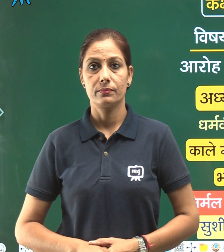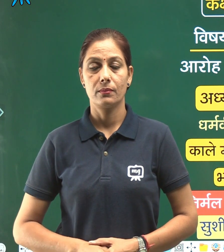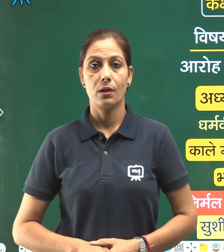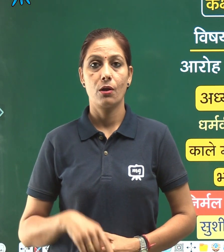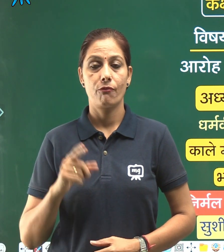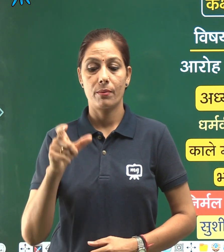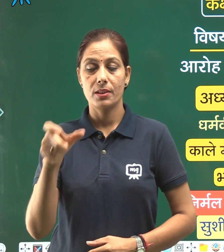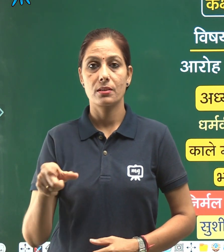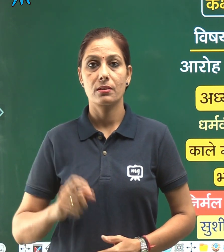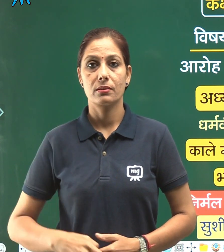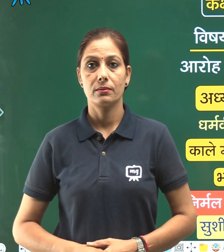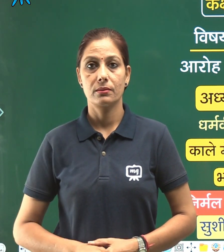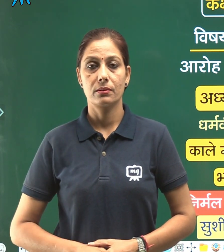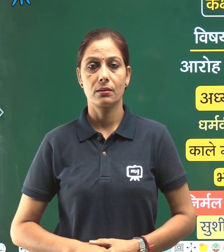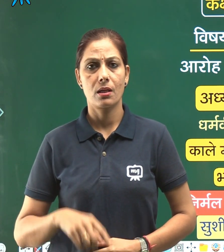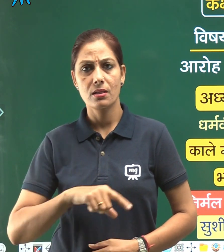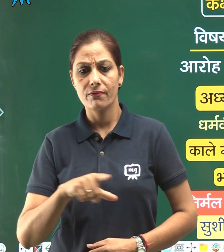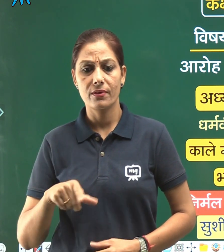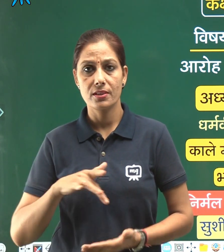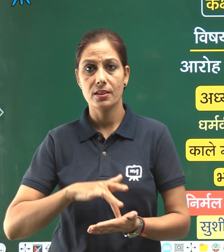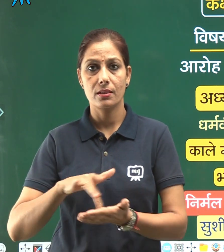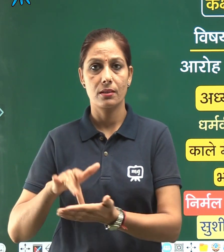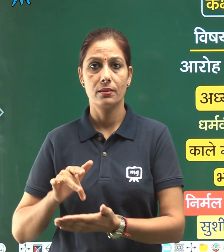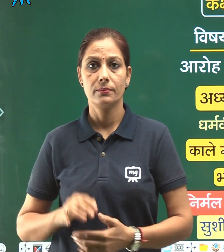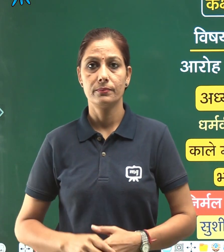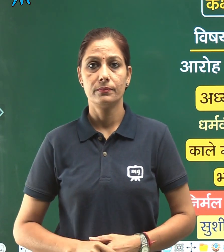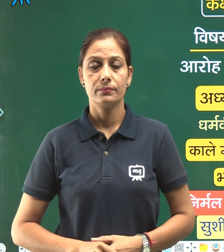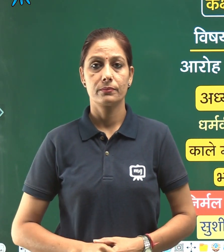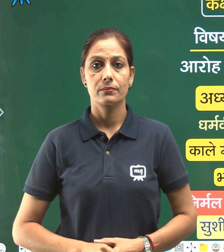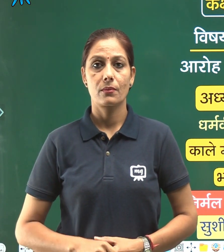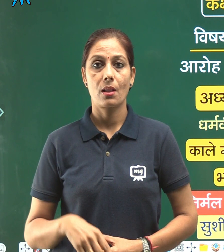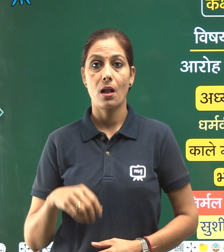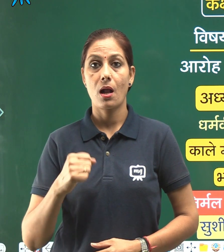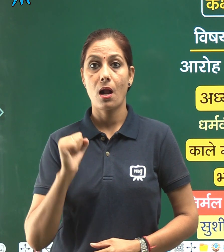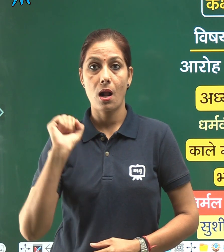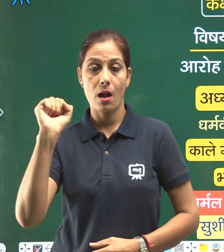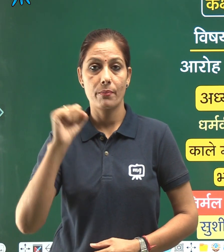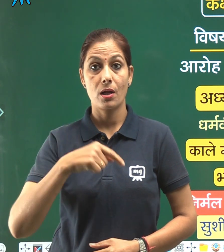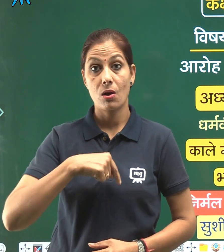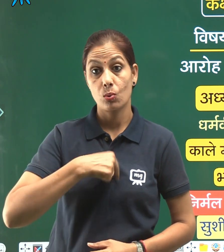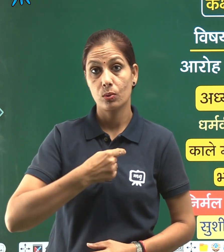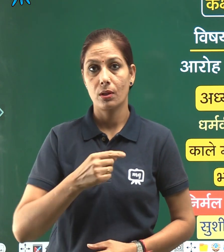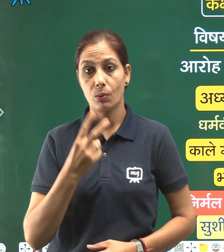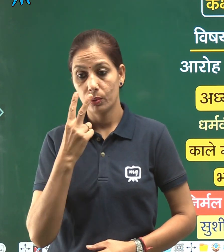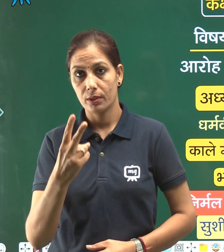वह हर जगह अपना स्वार्थ देखता है,